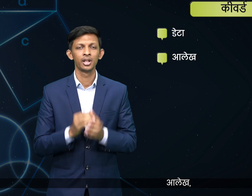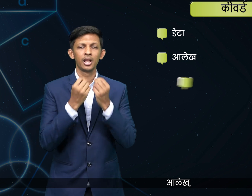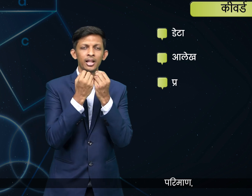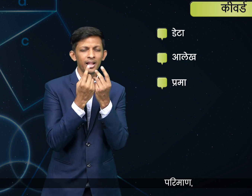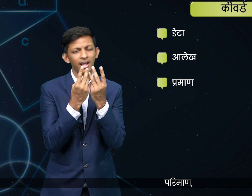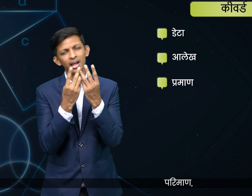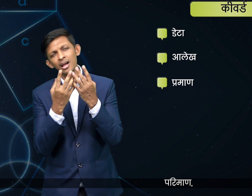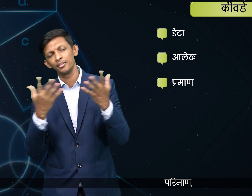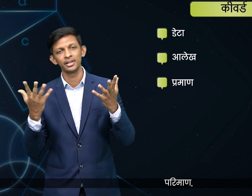परिमाण,